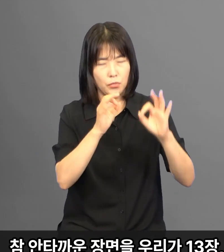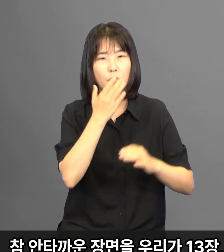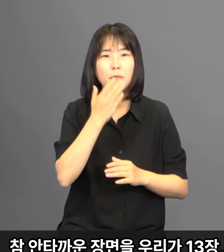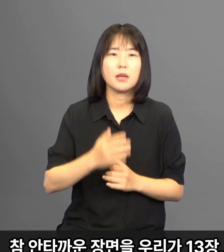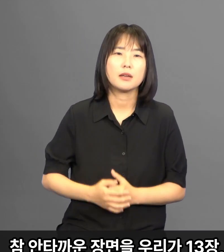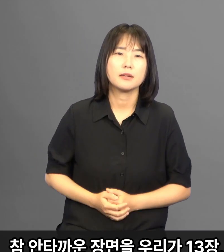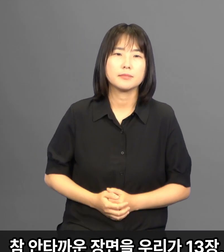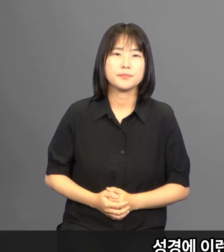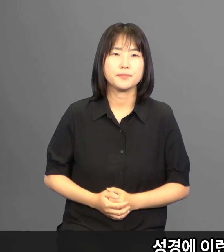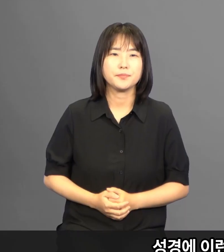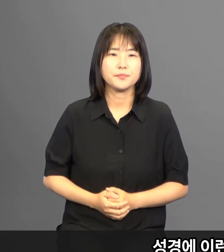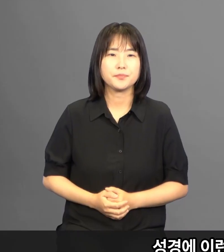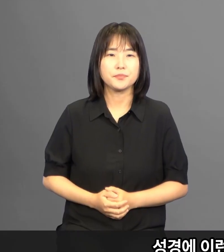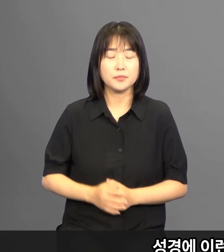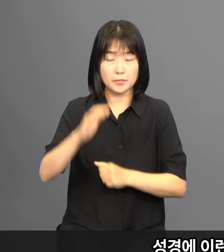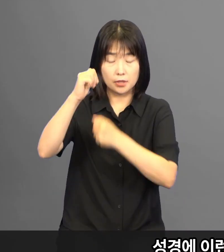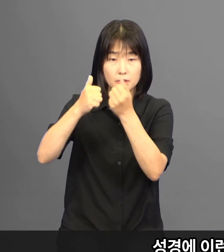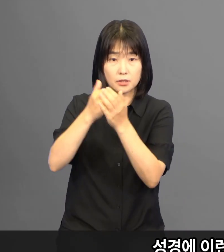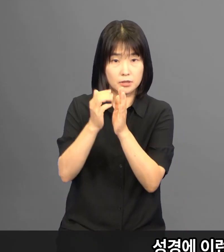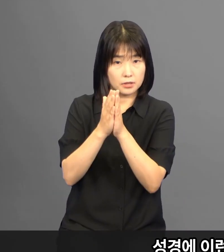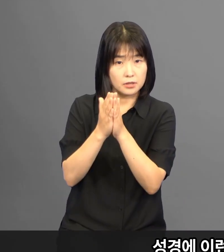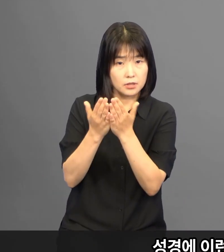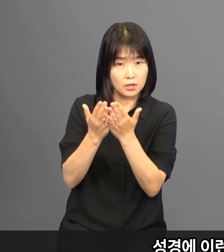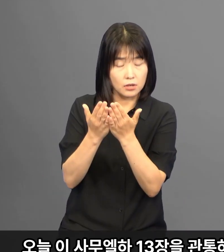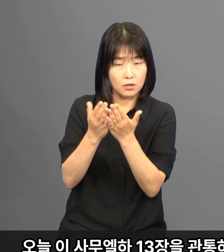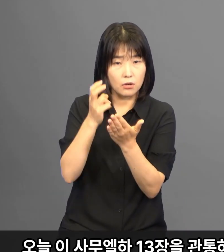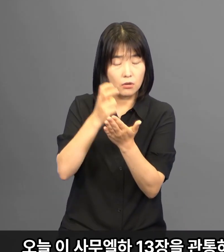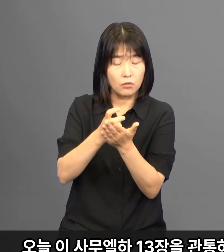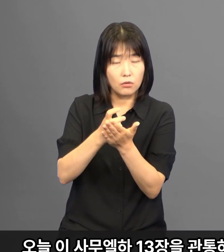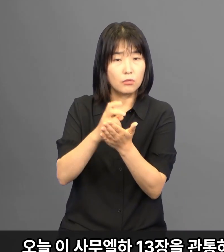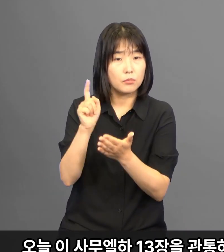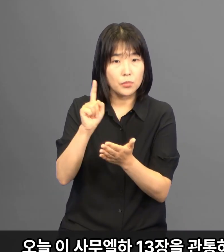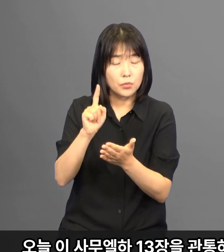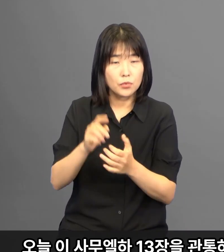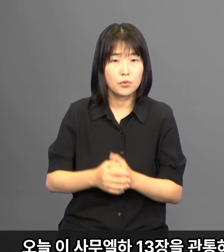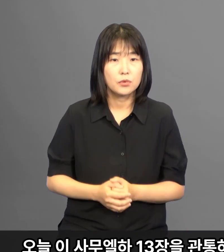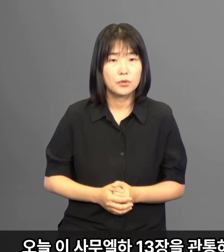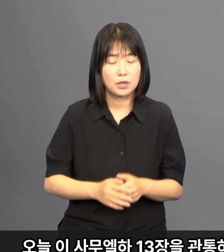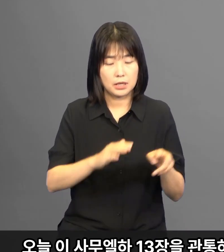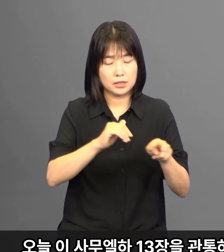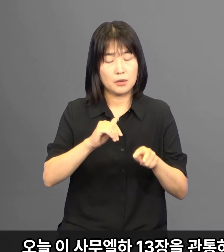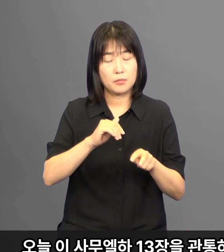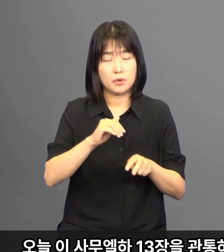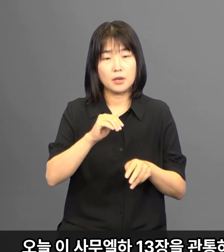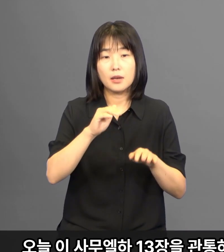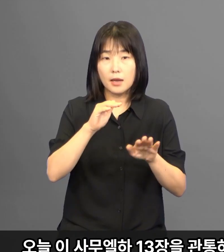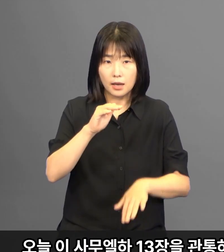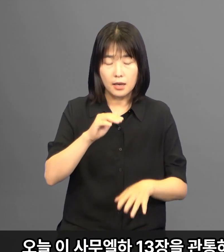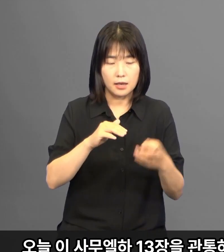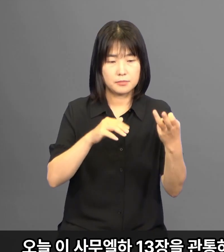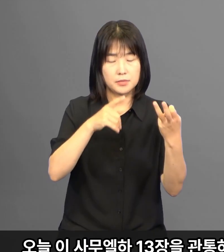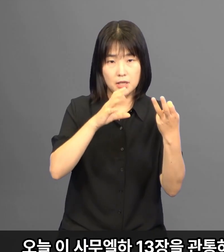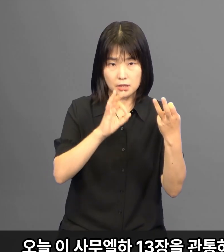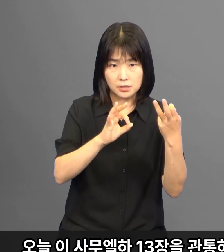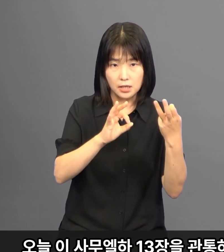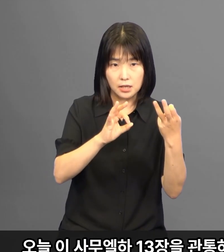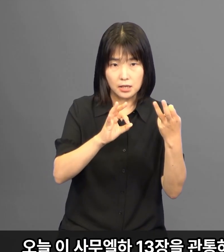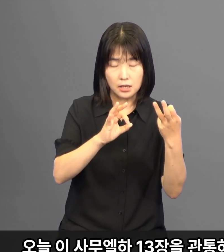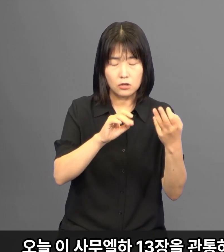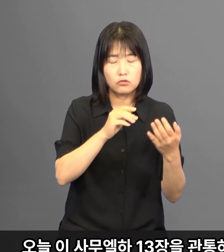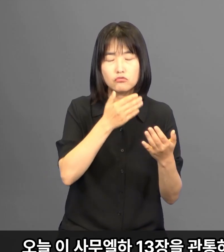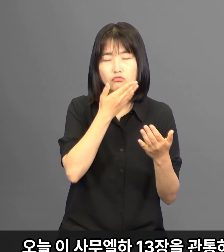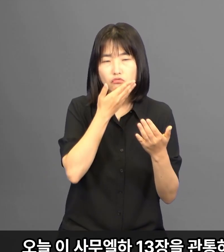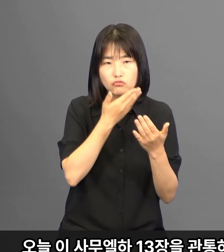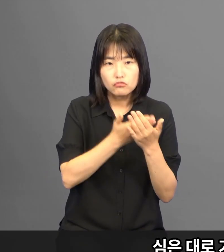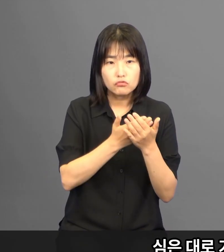거예요. 자, 성경에 이런 원칙이 있습니다. 오늘 이 사무엘하 13장을 관통하는, 또 해석하는 중요한